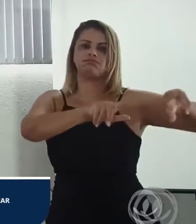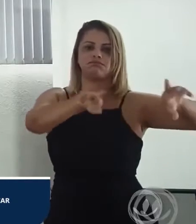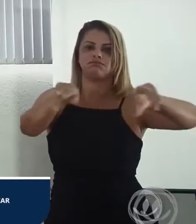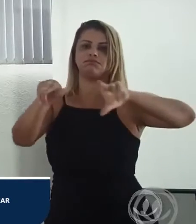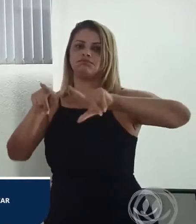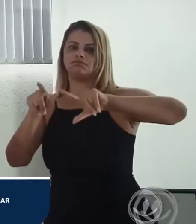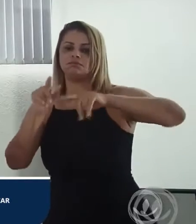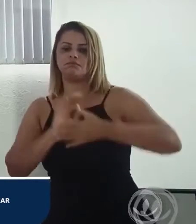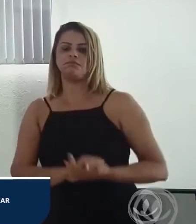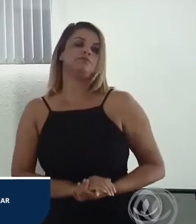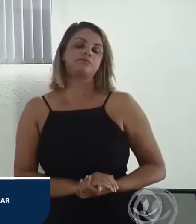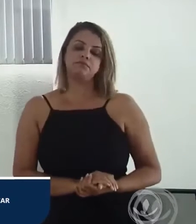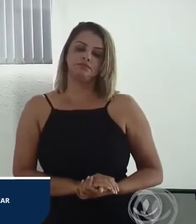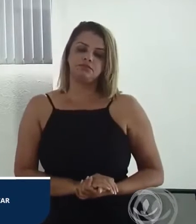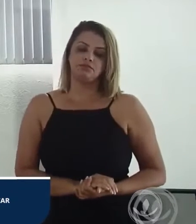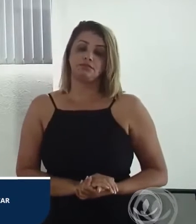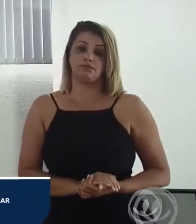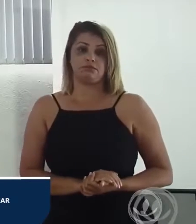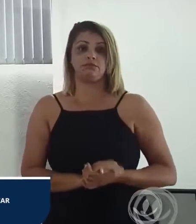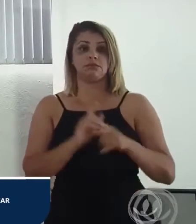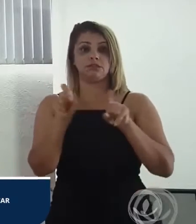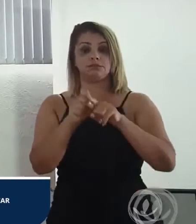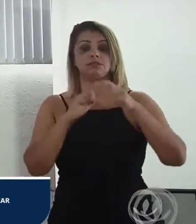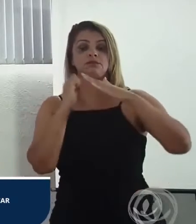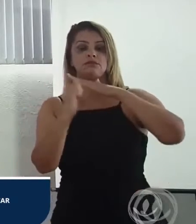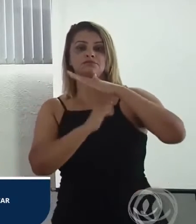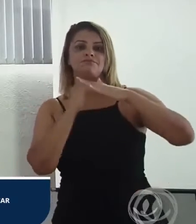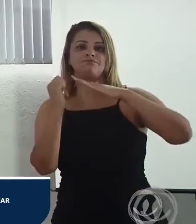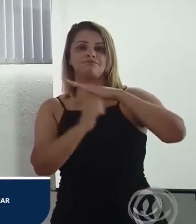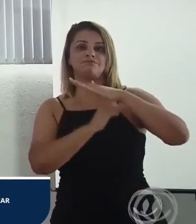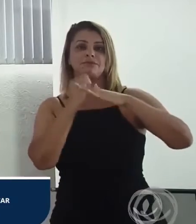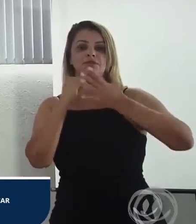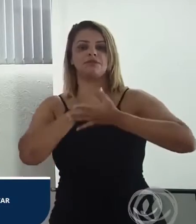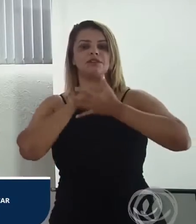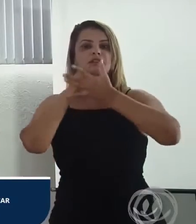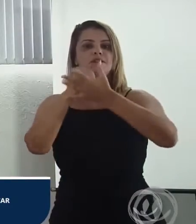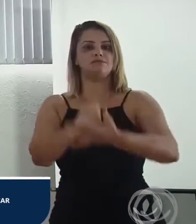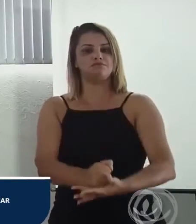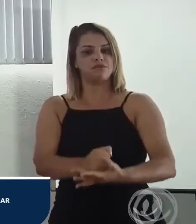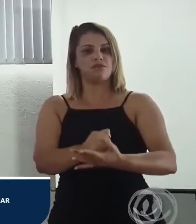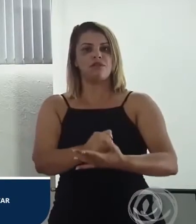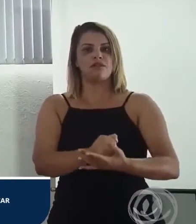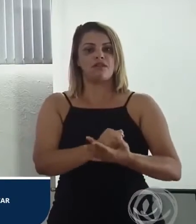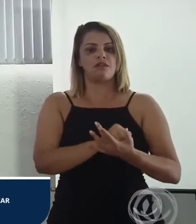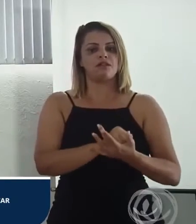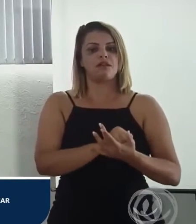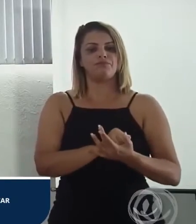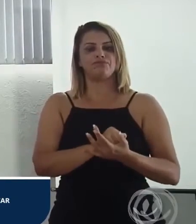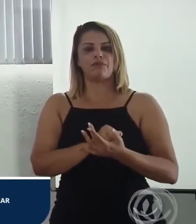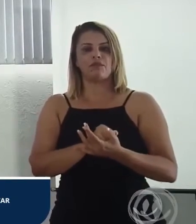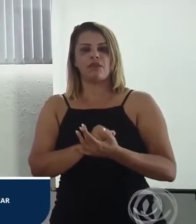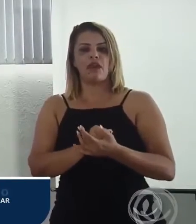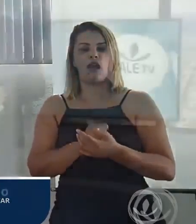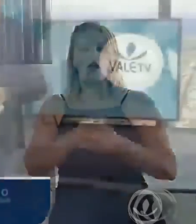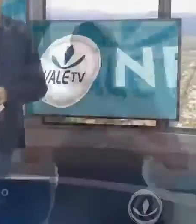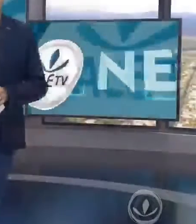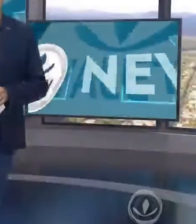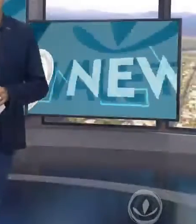e estabelecimentos que estejam produzindo qualquer insumo e equipamento relacionado à Covid-19.